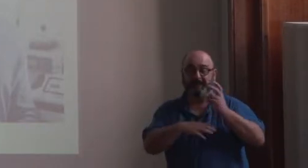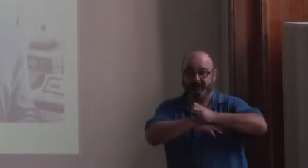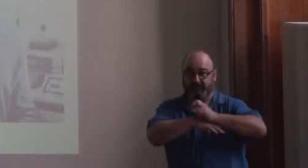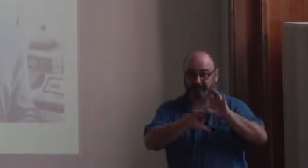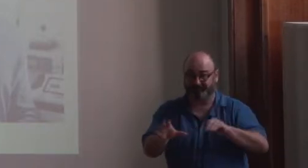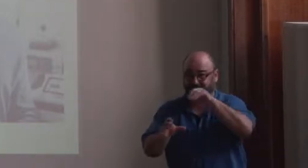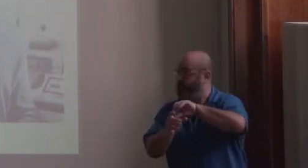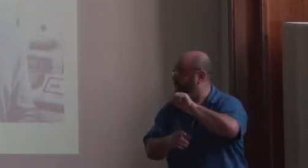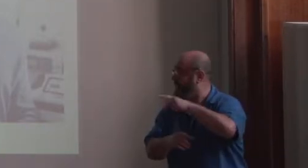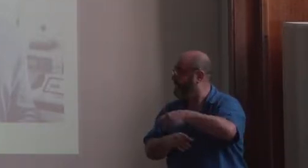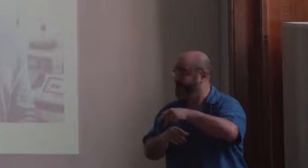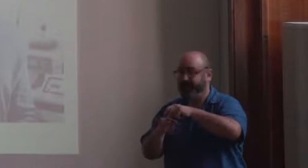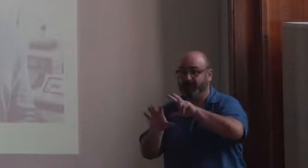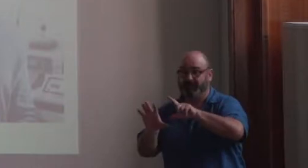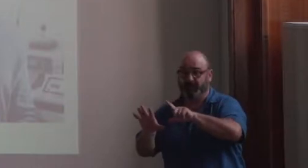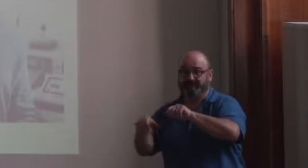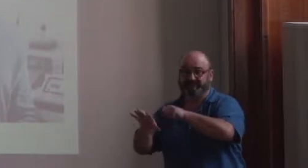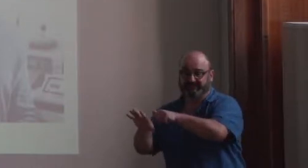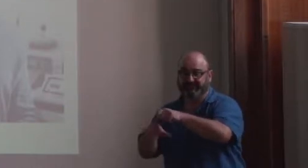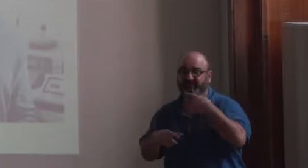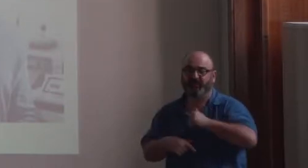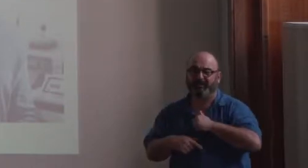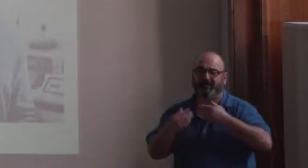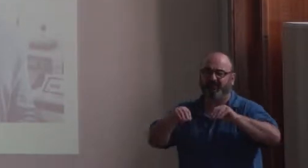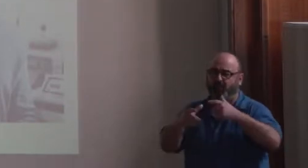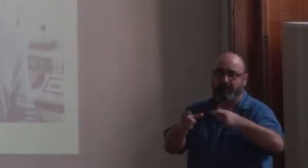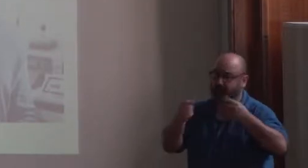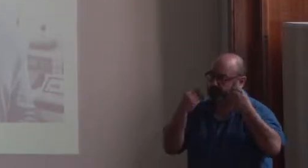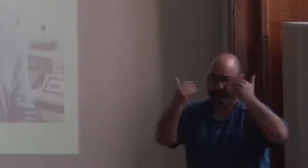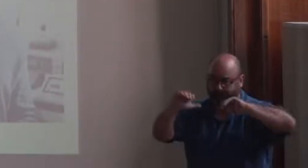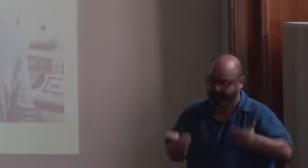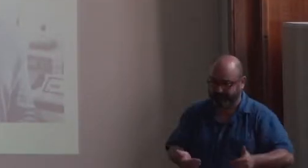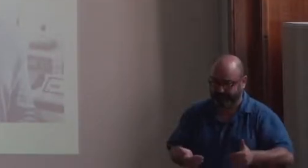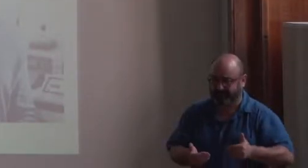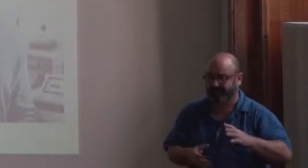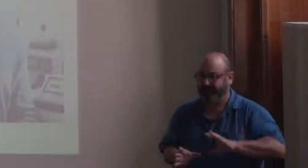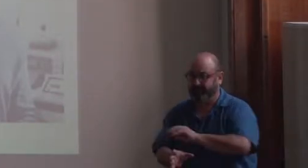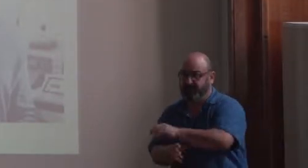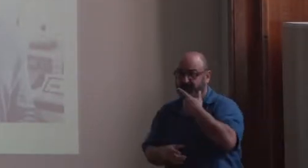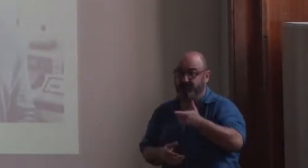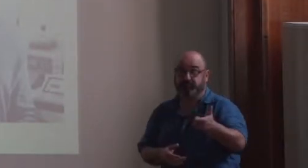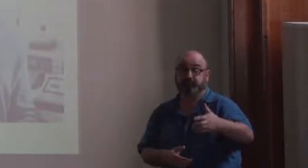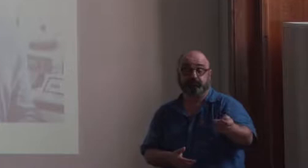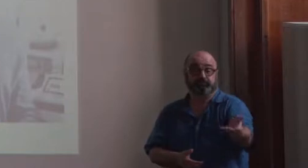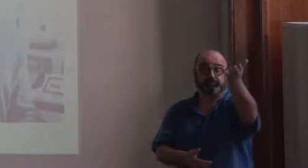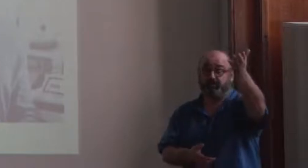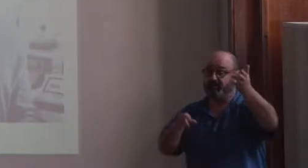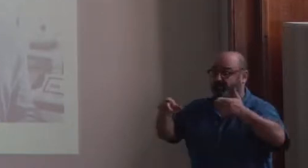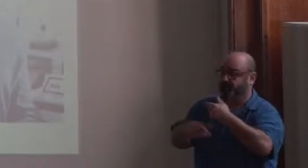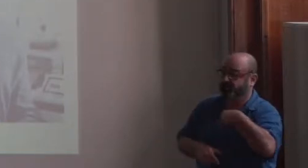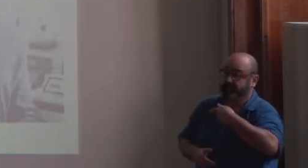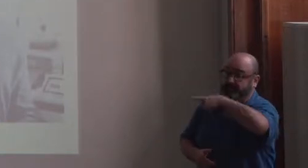ESP8266. C'est-à-dire que, du coup, il ne pourrait plus vendre lui-même, vendre des cartes. Ça n'a pas de sens parce que ça coûte tellement peu cher en